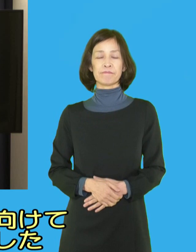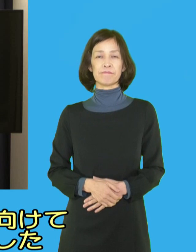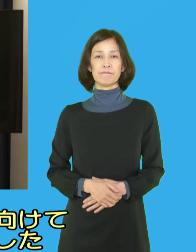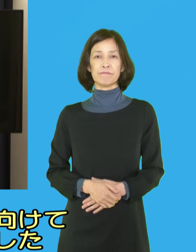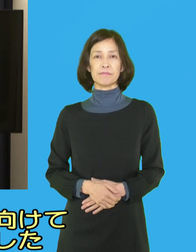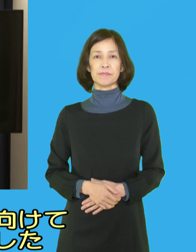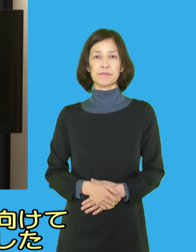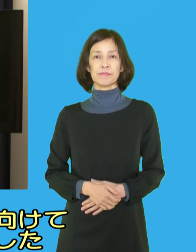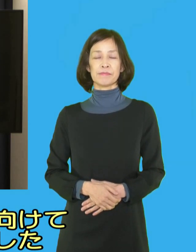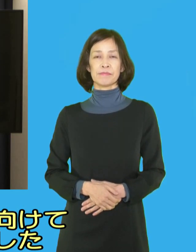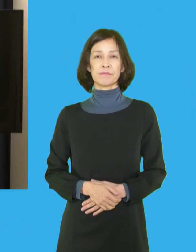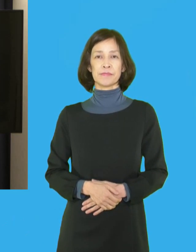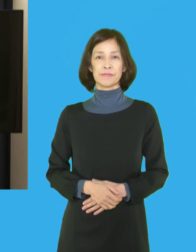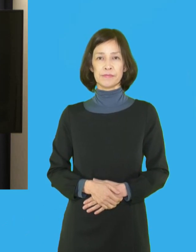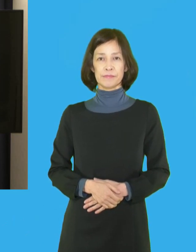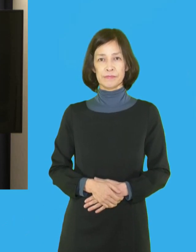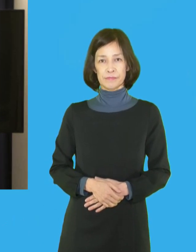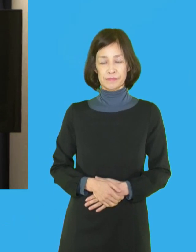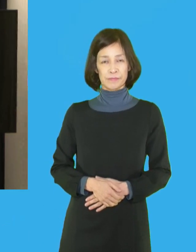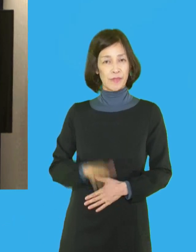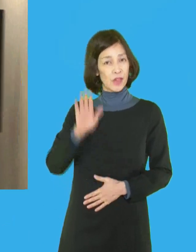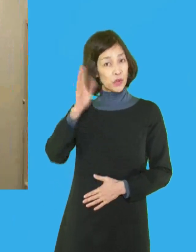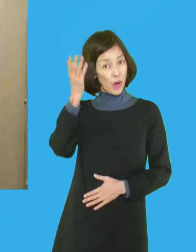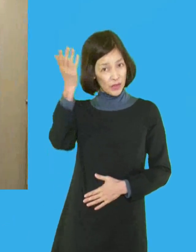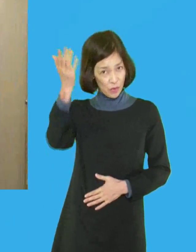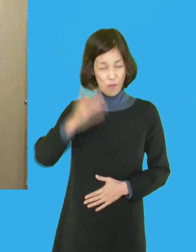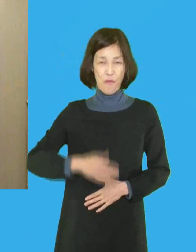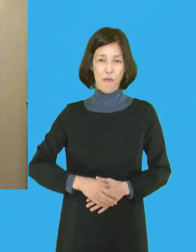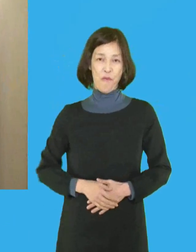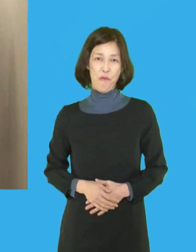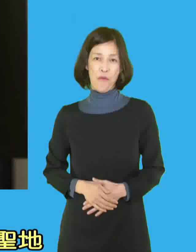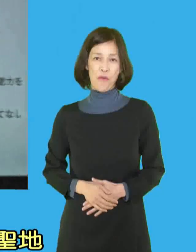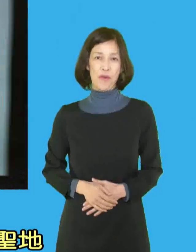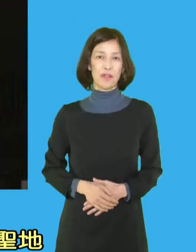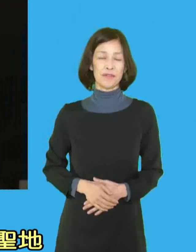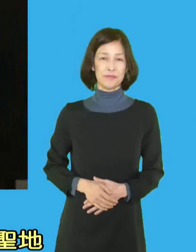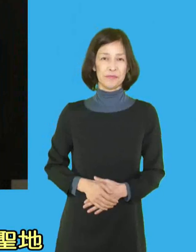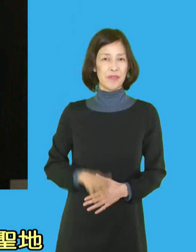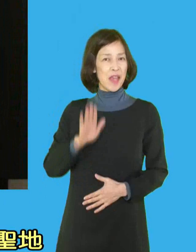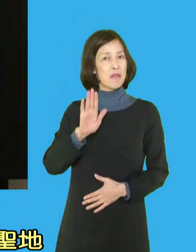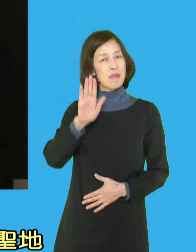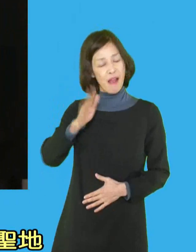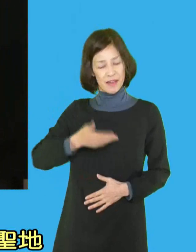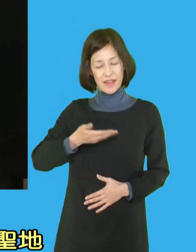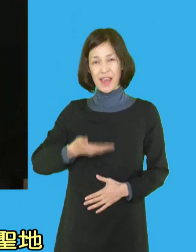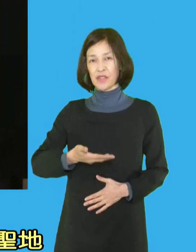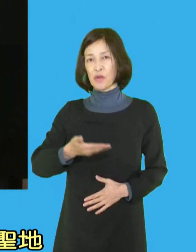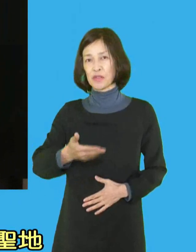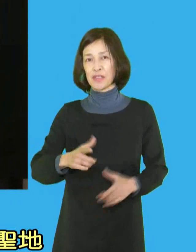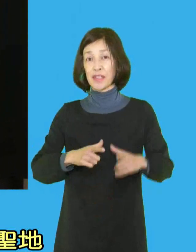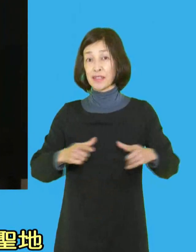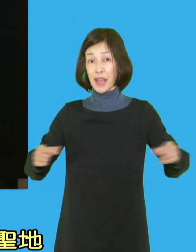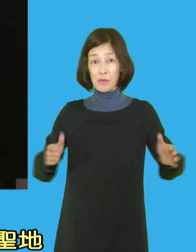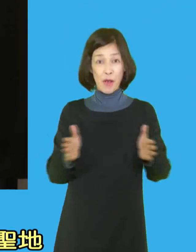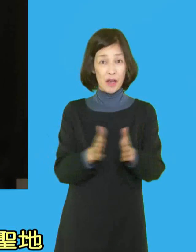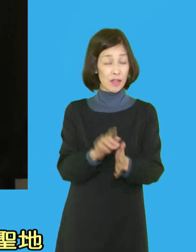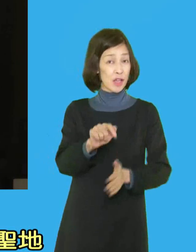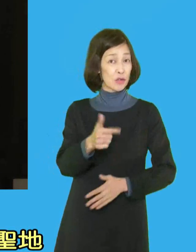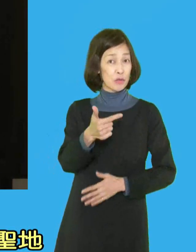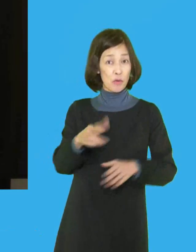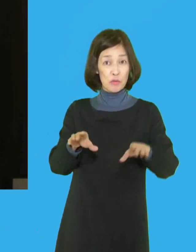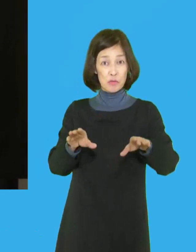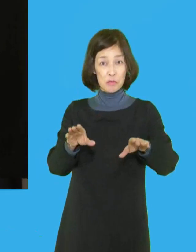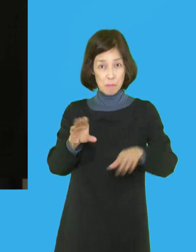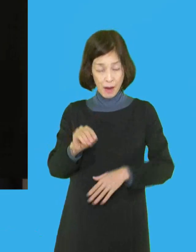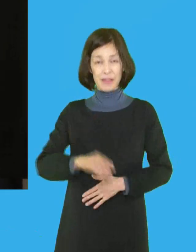ました。将来像としましては、未来へ継承していく全国16万基の古墳の